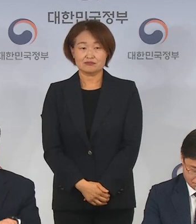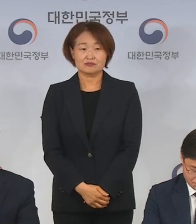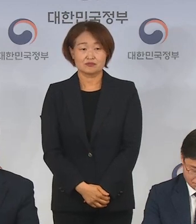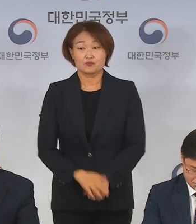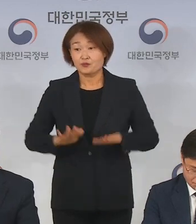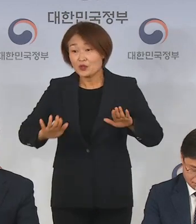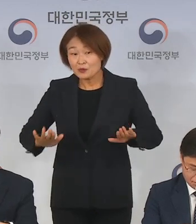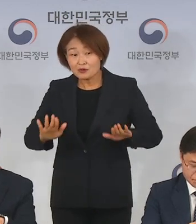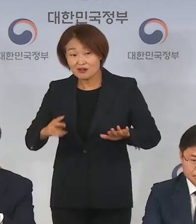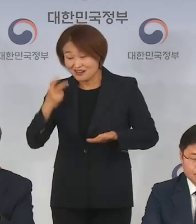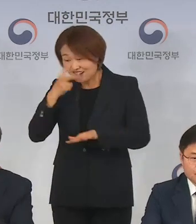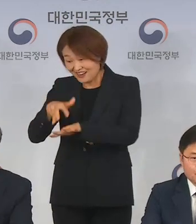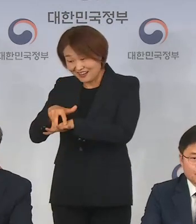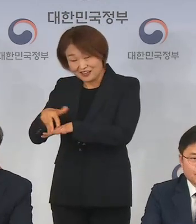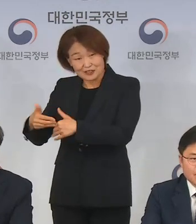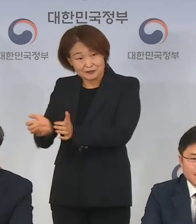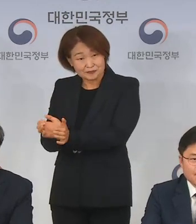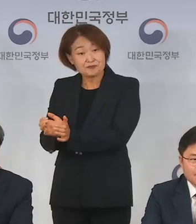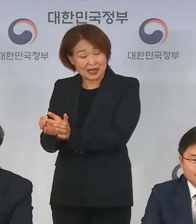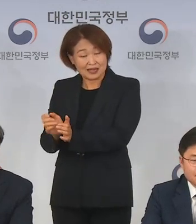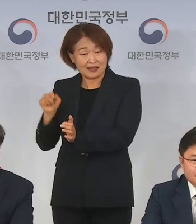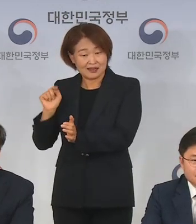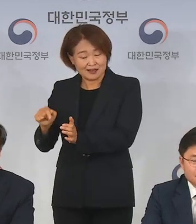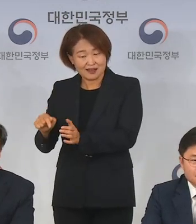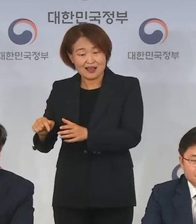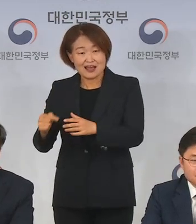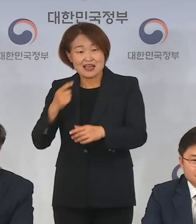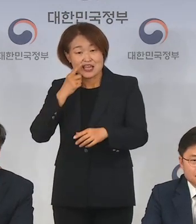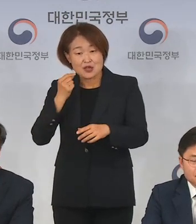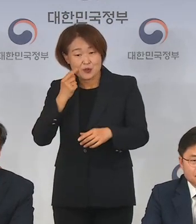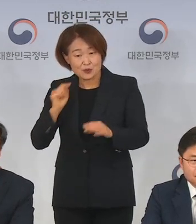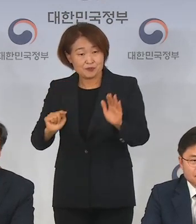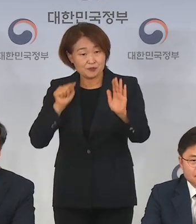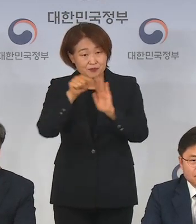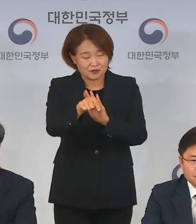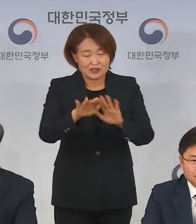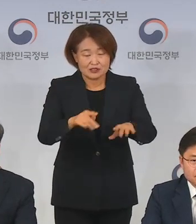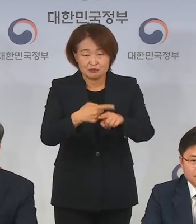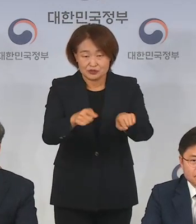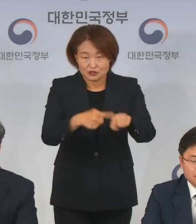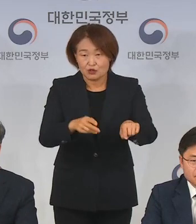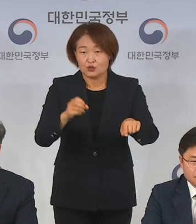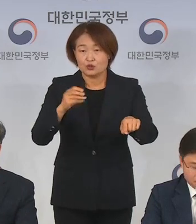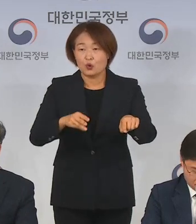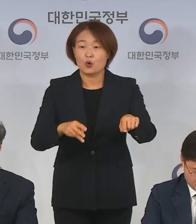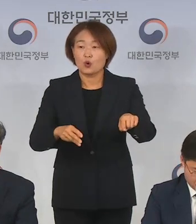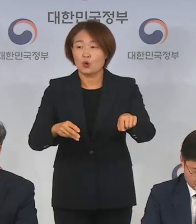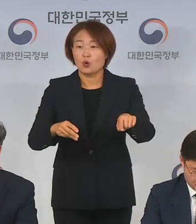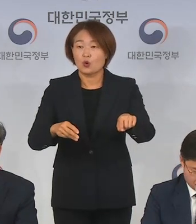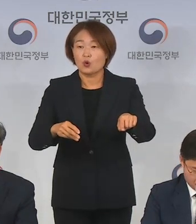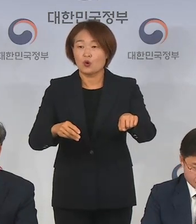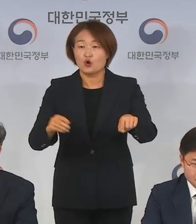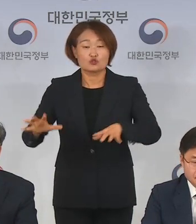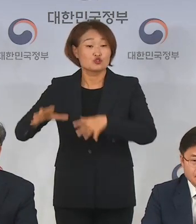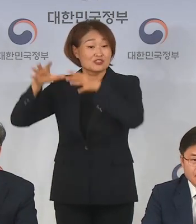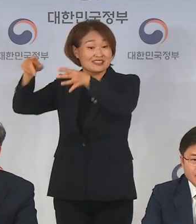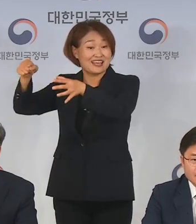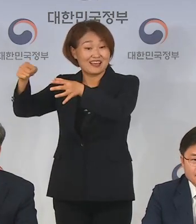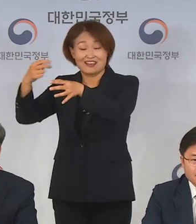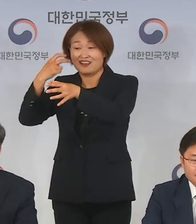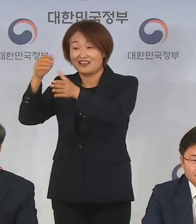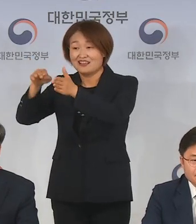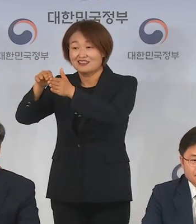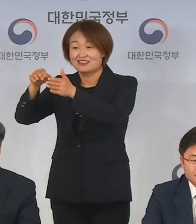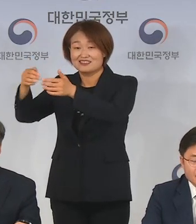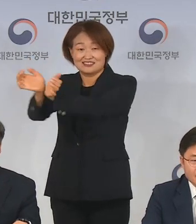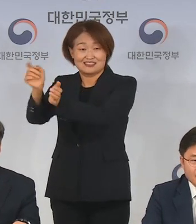이번 시찰은 당연히 저희가 그 지금까지 분석 내지는 또 IAEA하고 공동으로 같이 검증 내지는 점검을